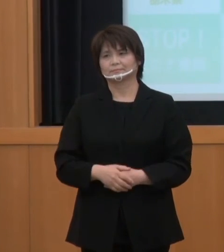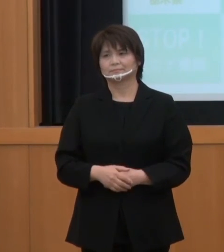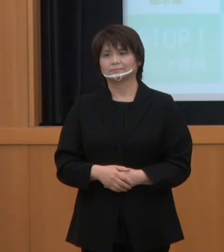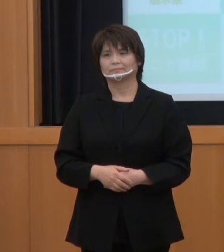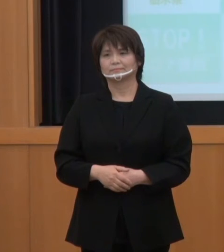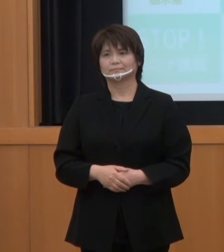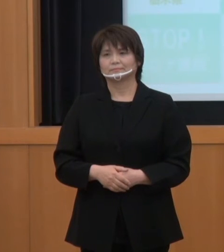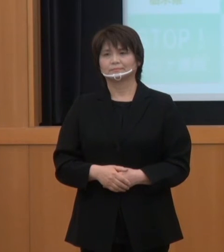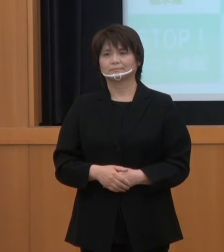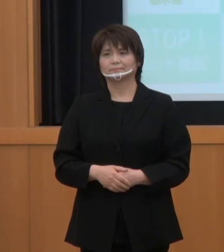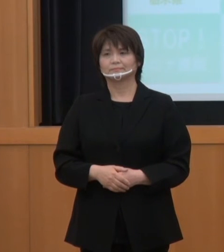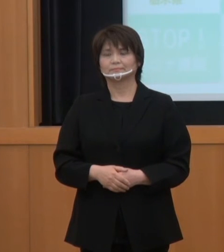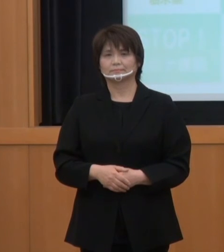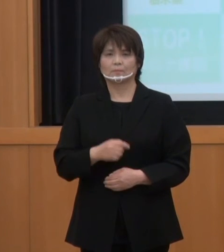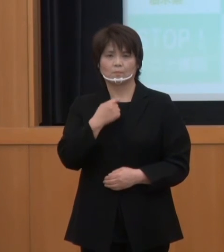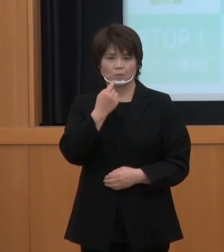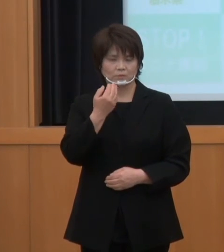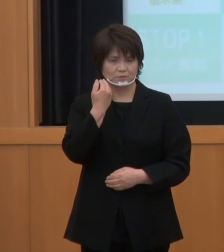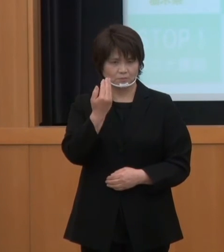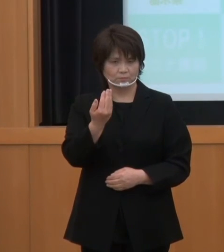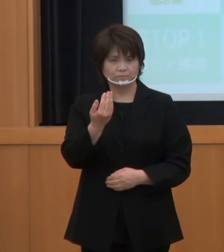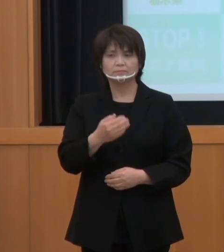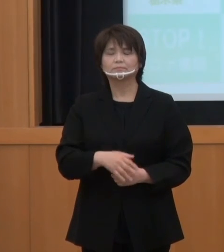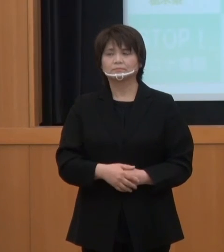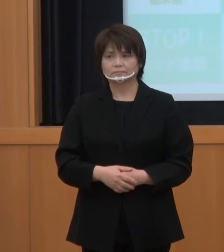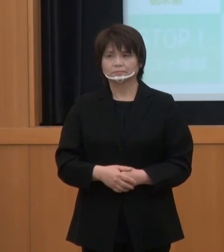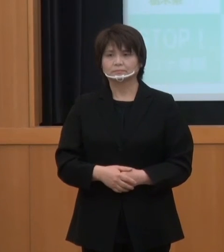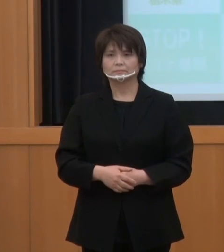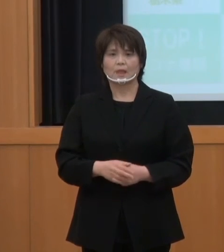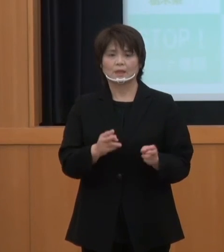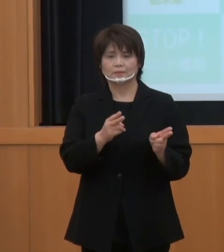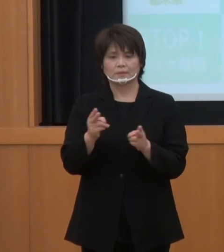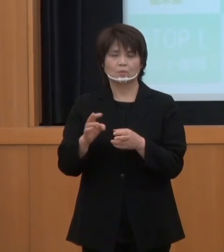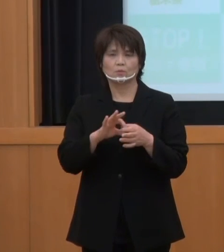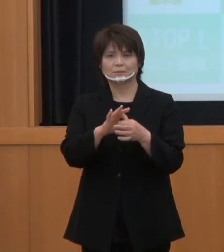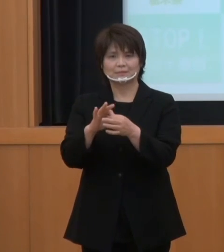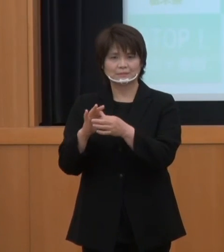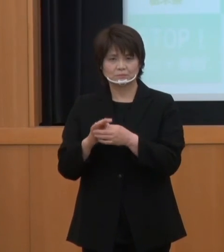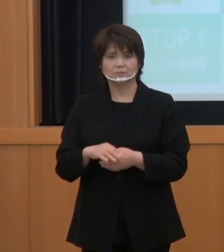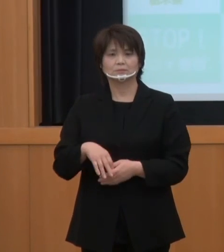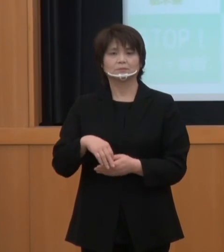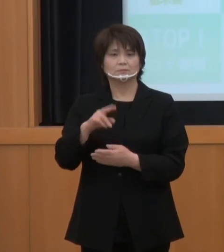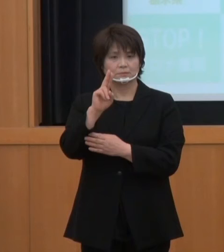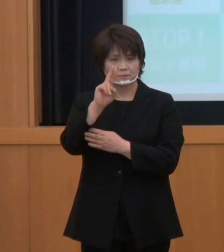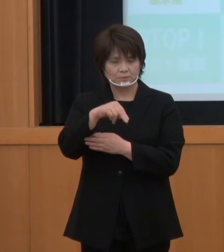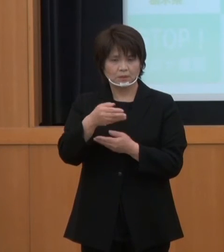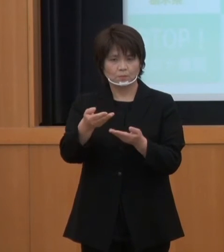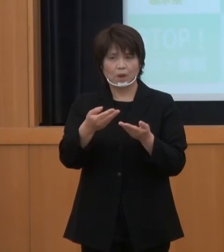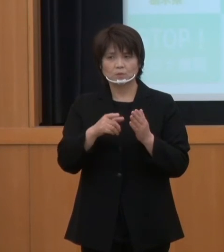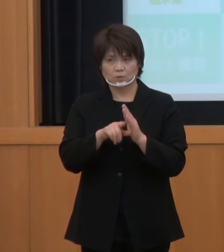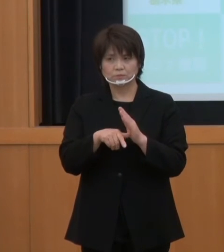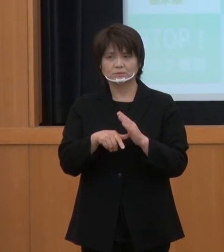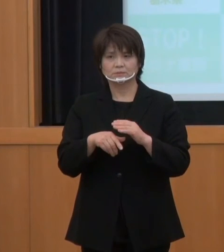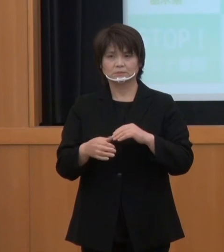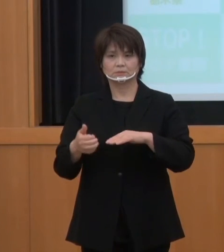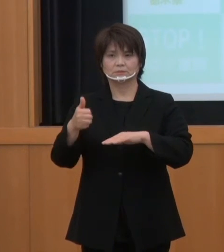ありがとうございました。もう一点がですね、この制度についてですね、認証を受けるときには、きっちりや